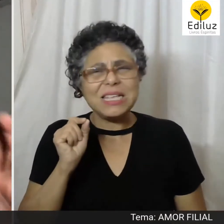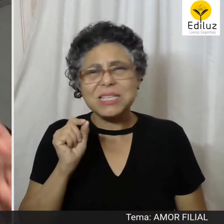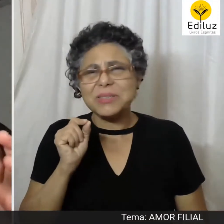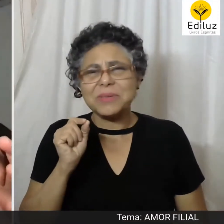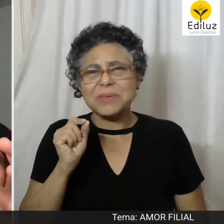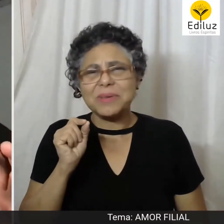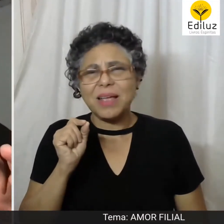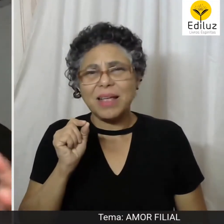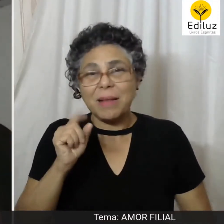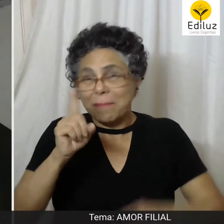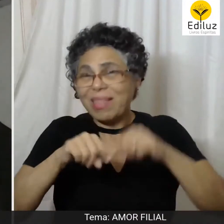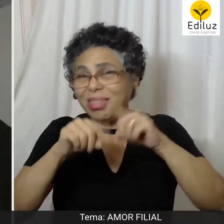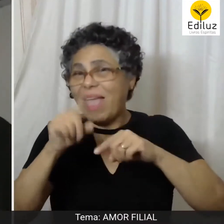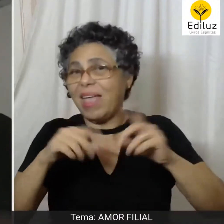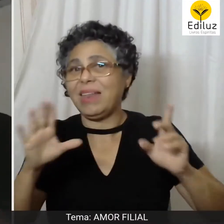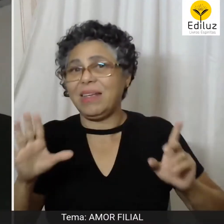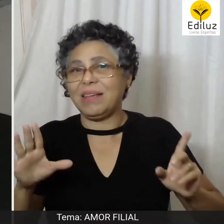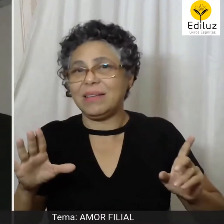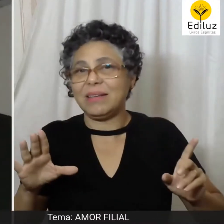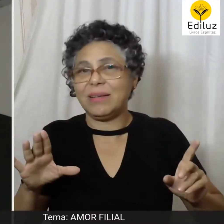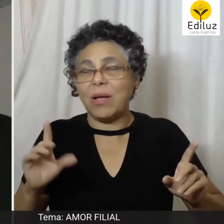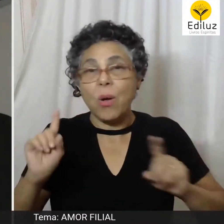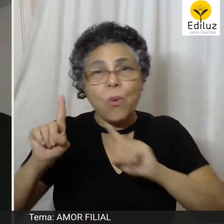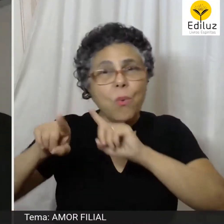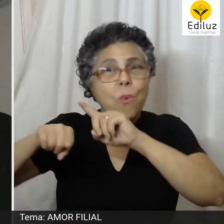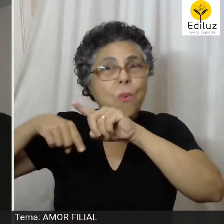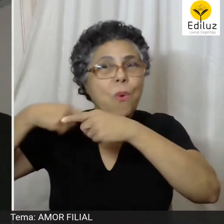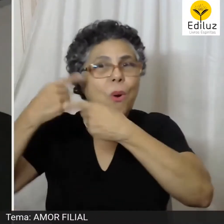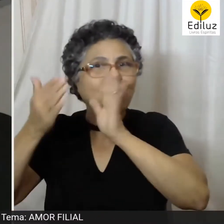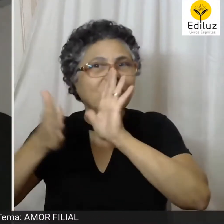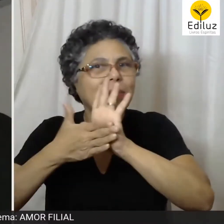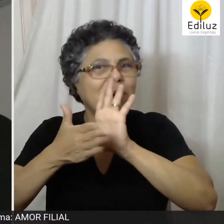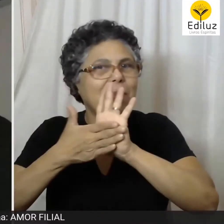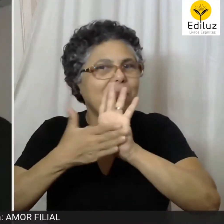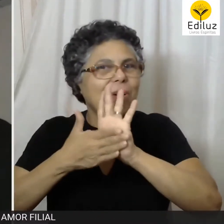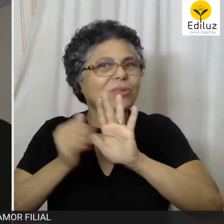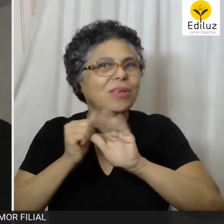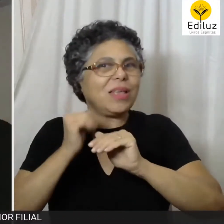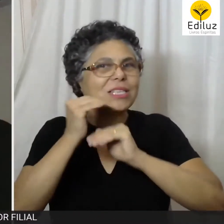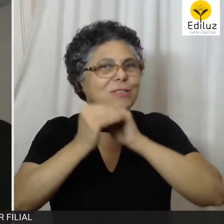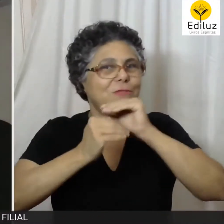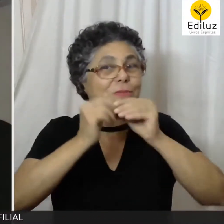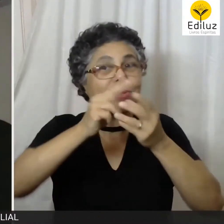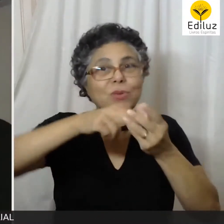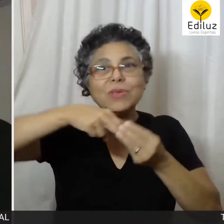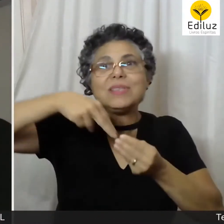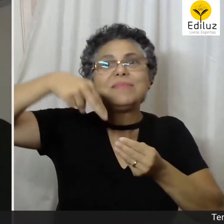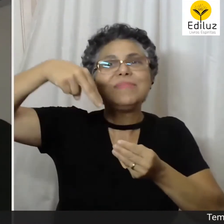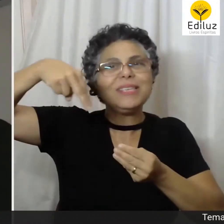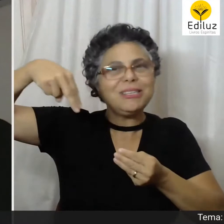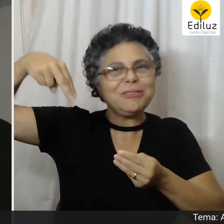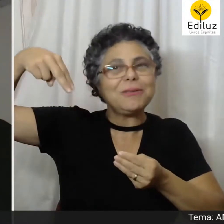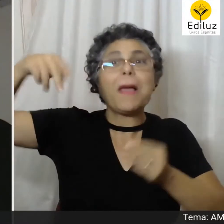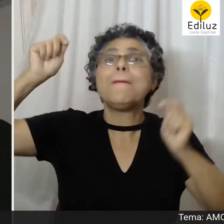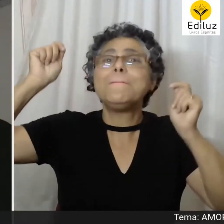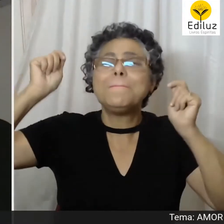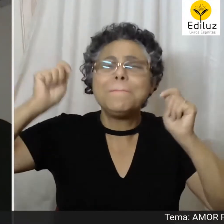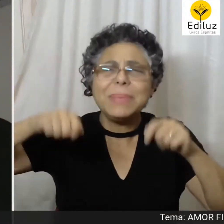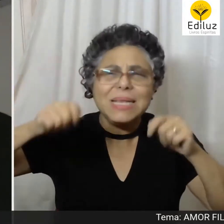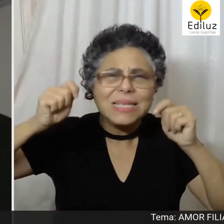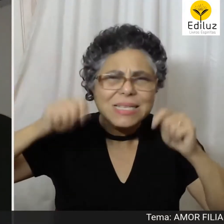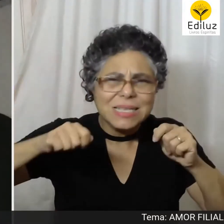aspecto material. O outro propósito é do desenvolvimento do espírito. Ele precisa,